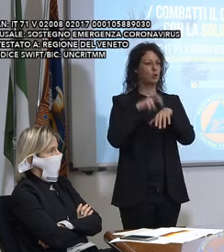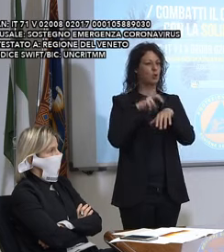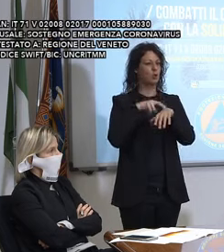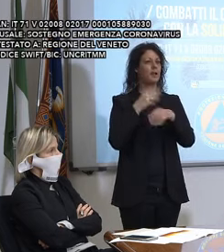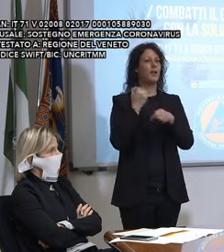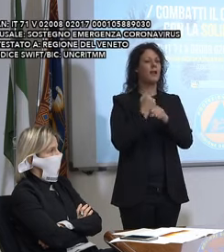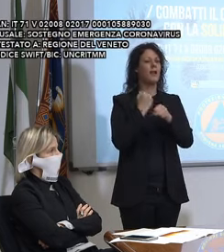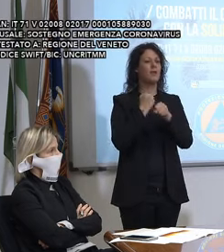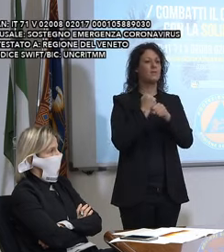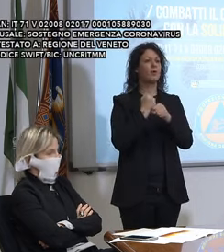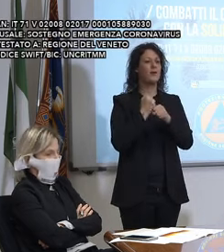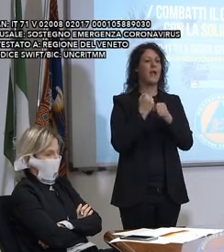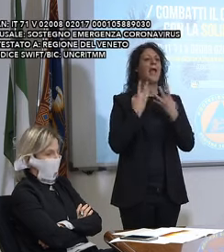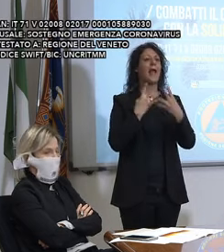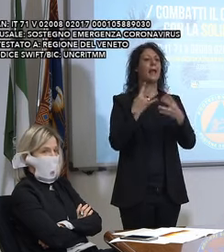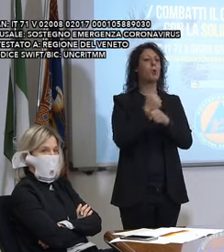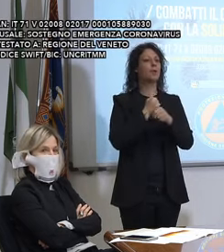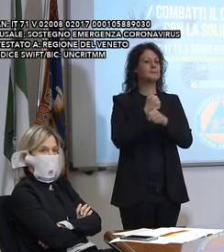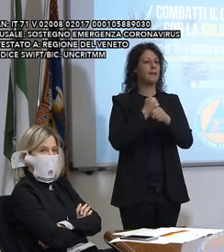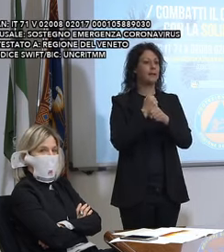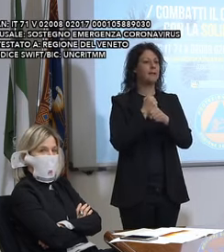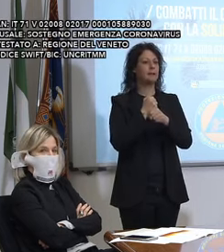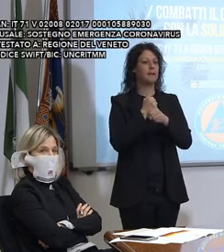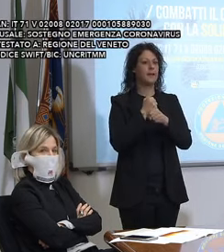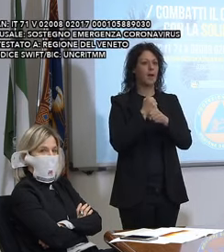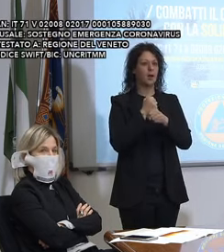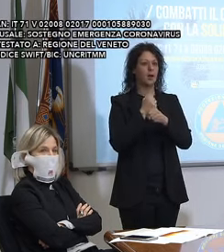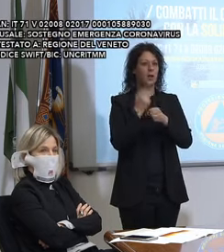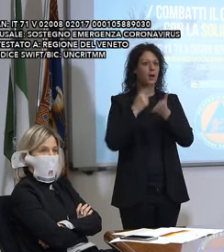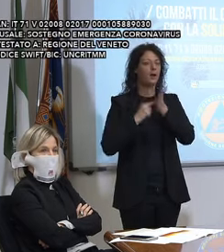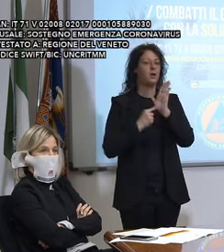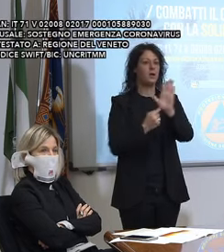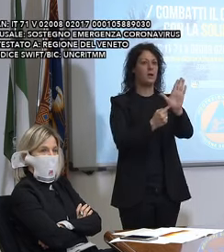un lavoro disastroso sotto profilo civile